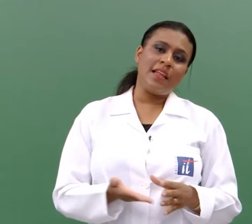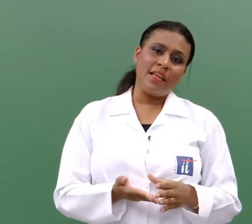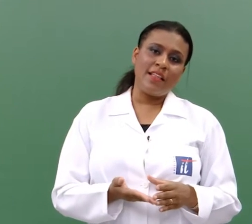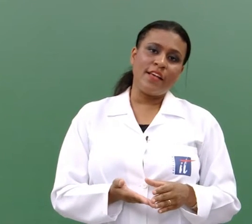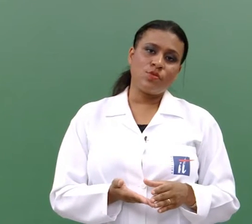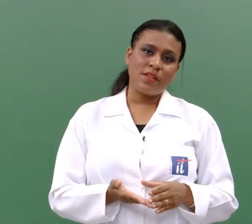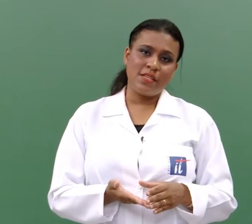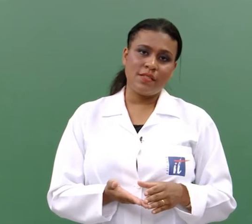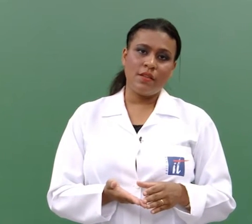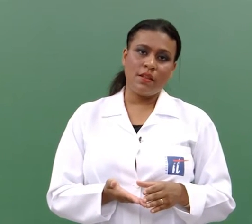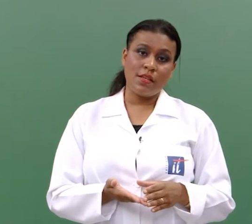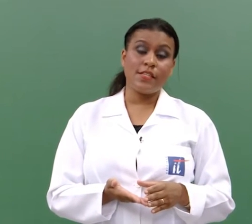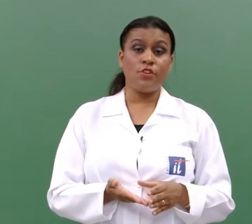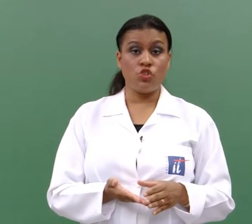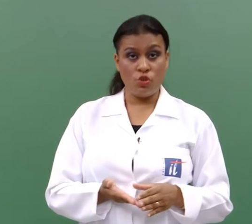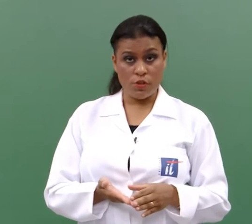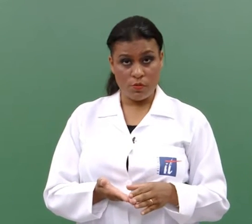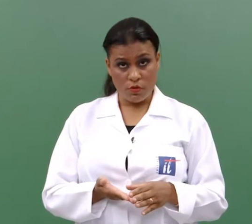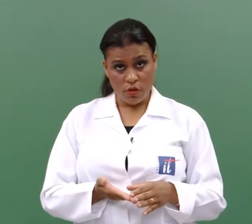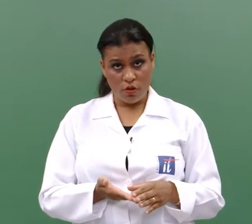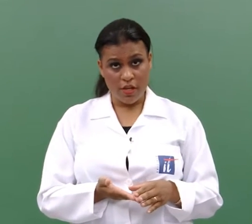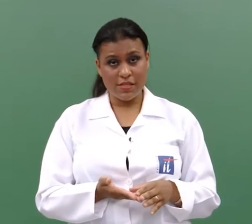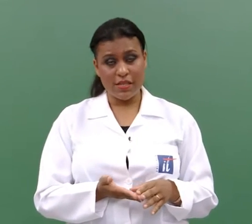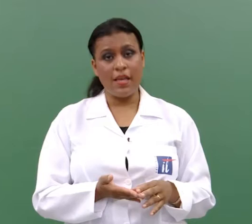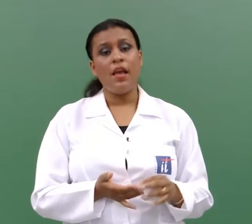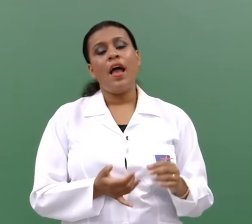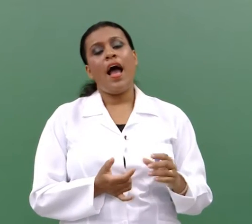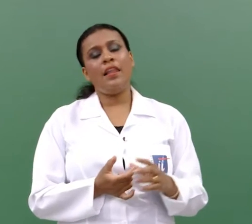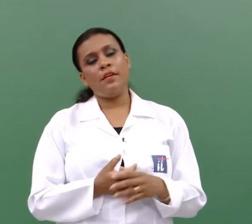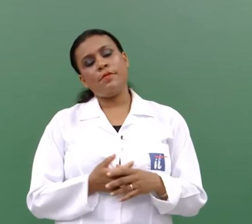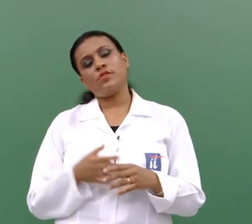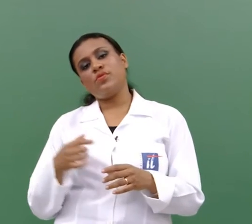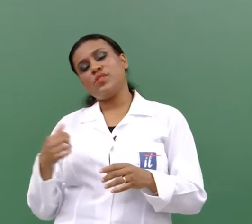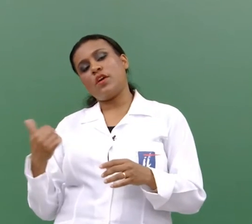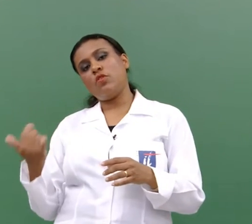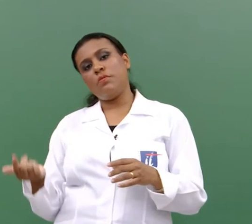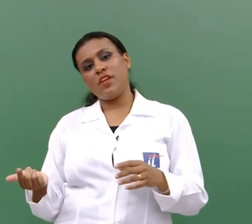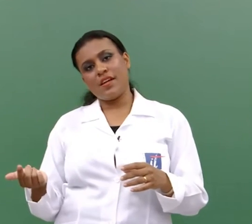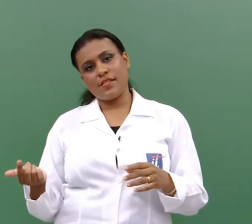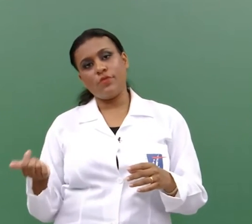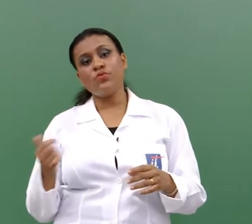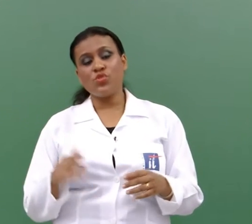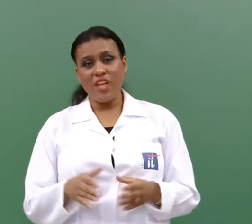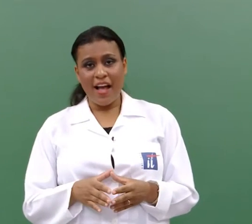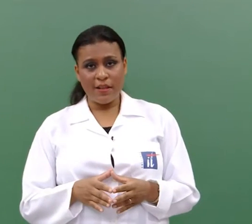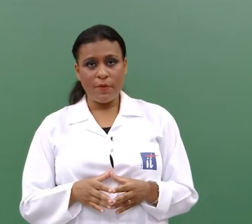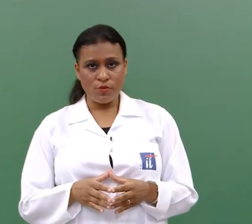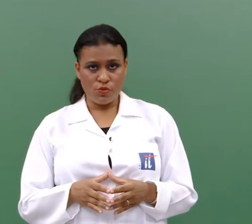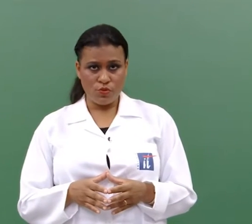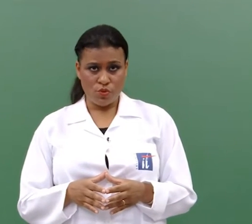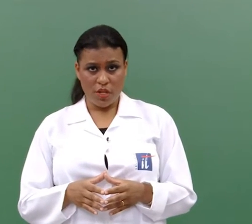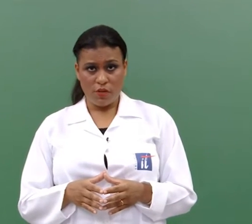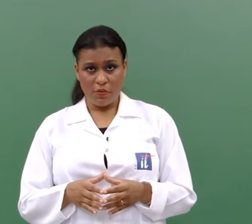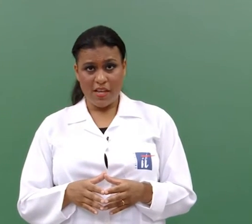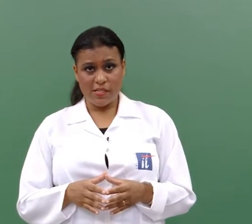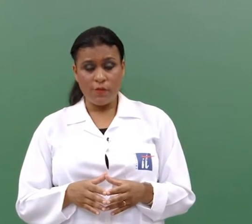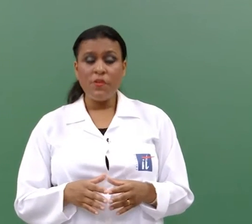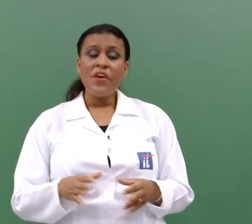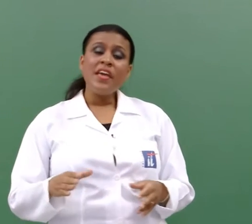Lei 10.436 de 2002, que a Libras fosse a comunicação usada pelos surdos aqui no Brasil, e